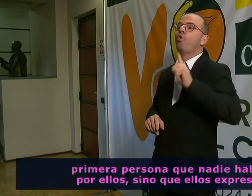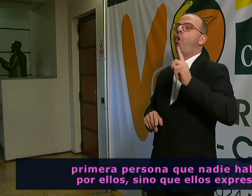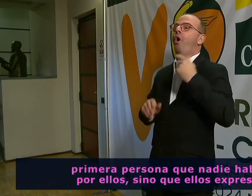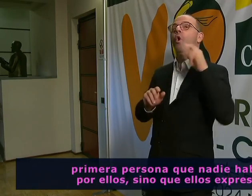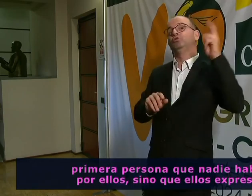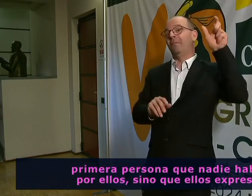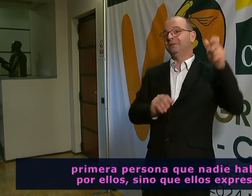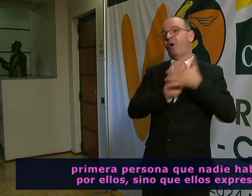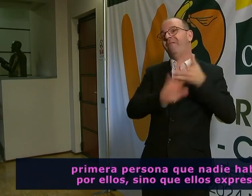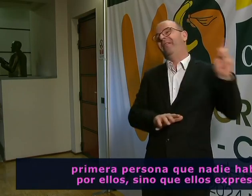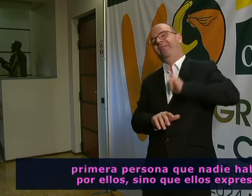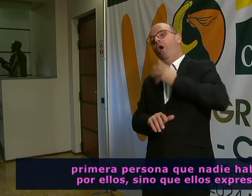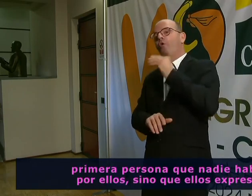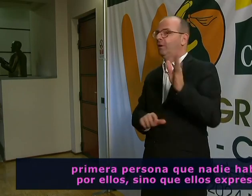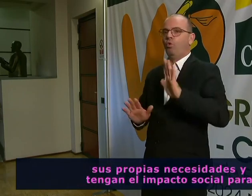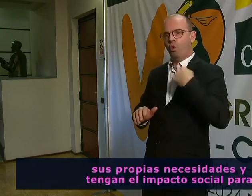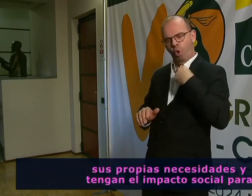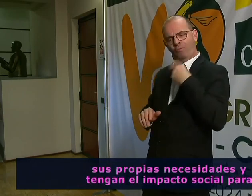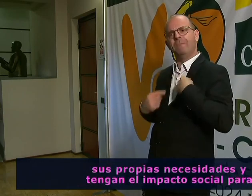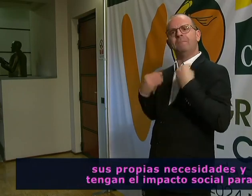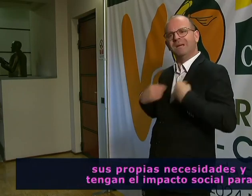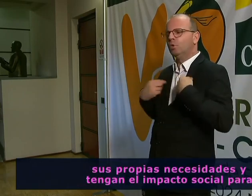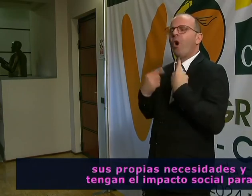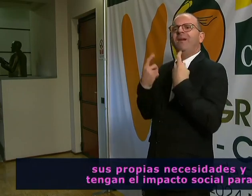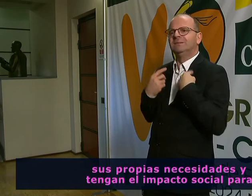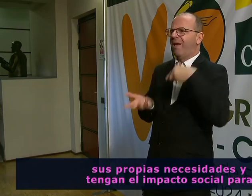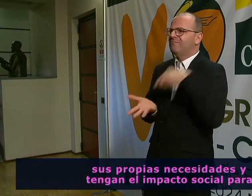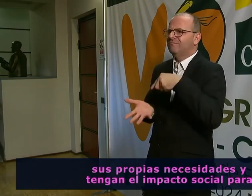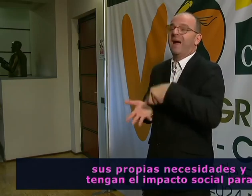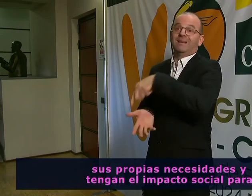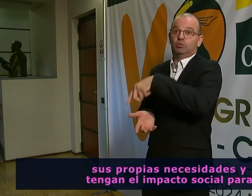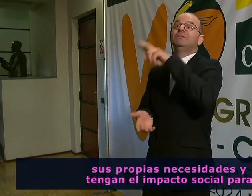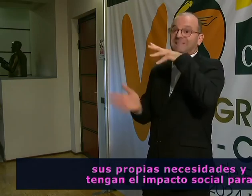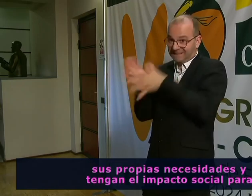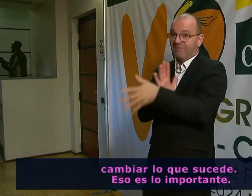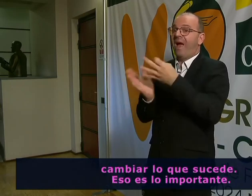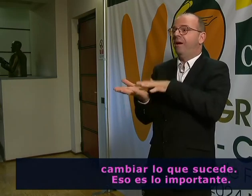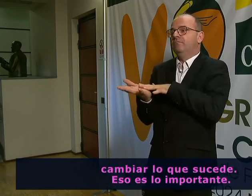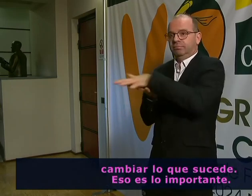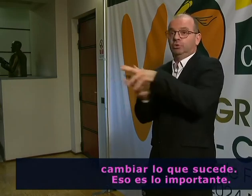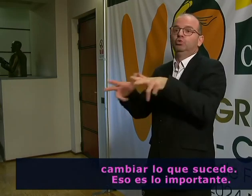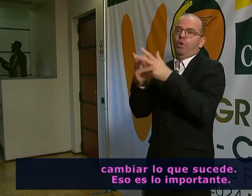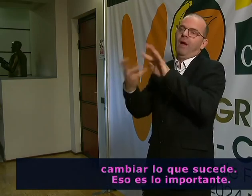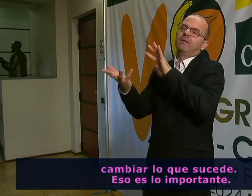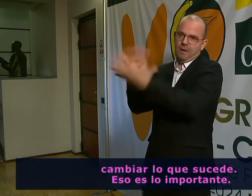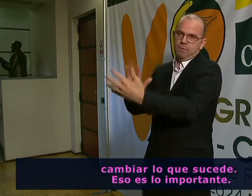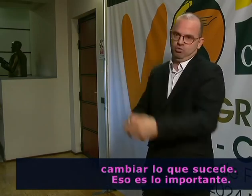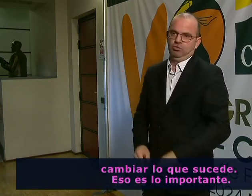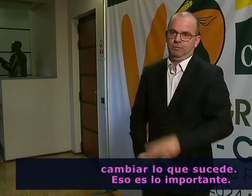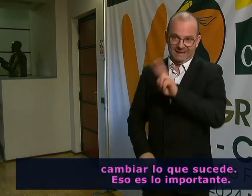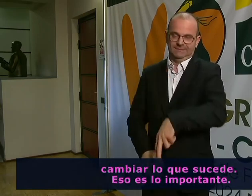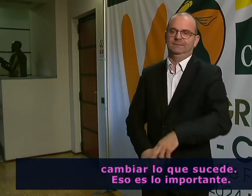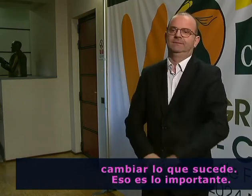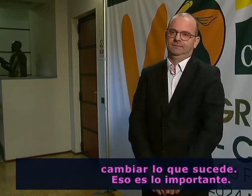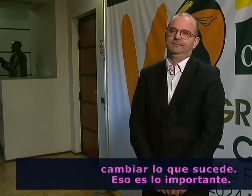nadie hable por ellos, sino que ellos expresen sus propias necesidades y tengan el impacto social para cambiar lo que sucede. Eso